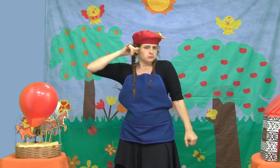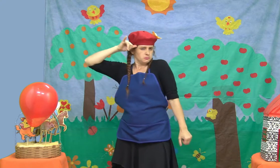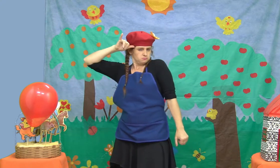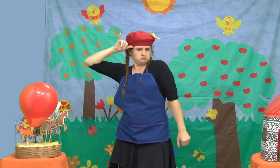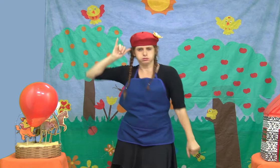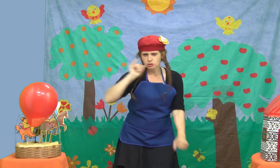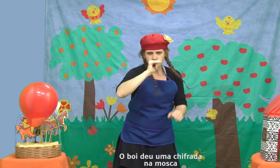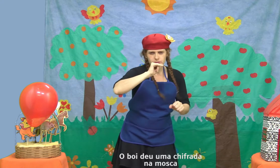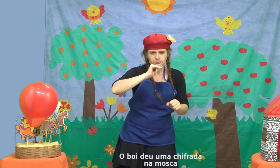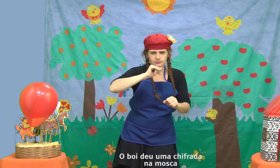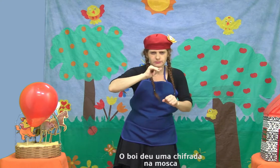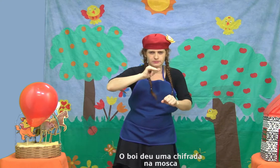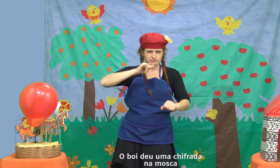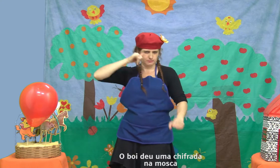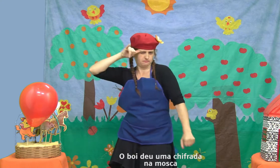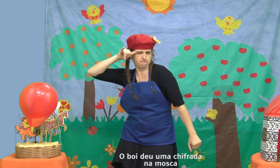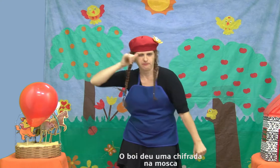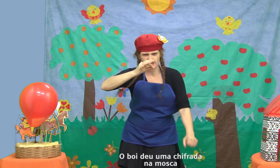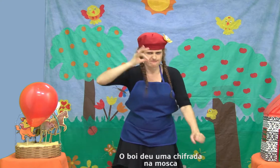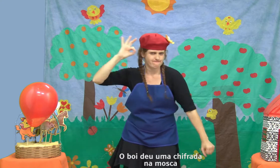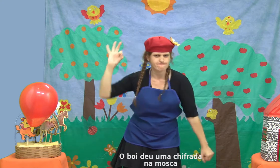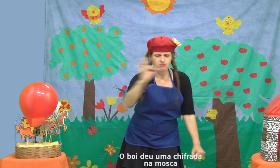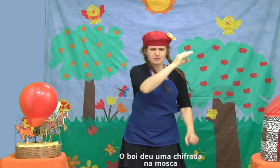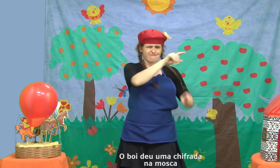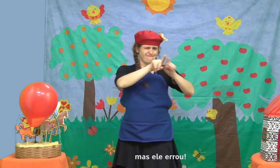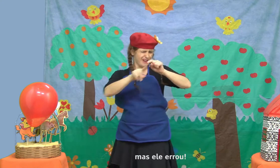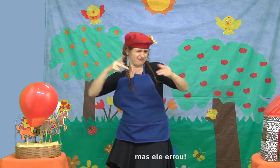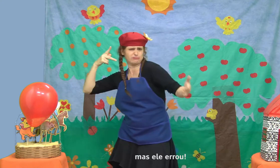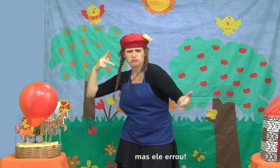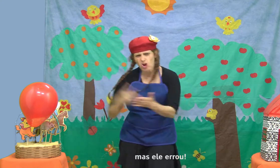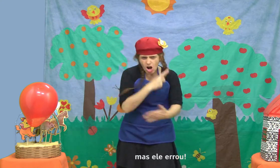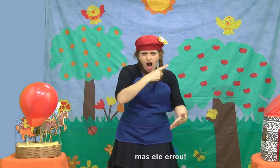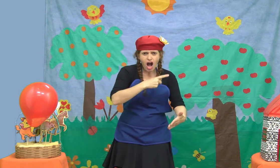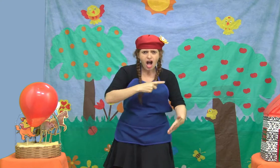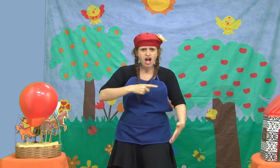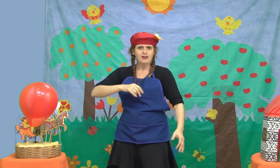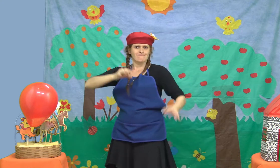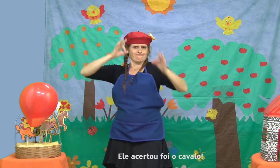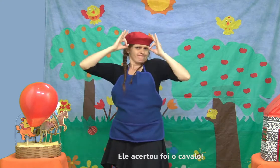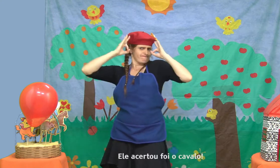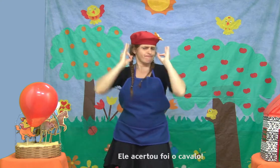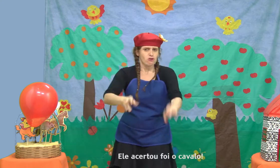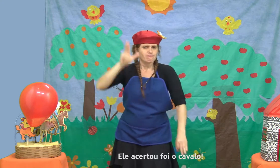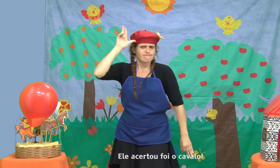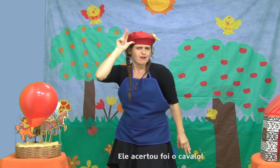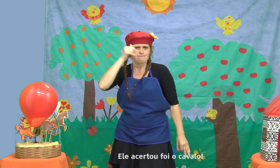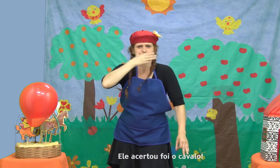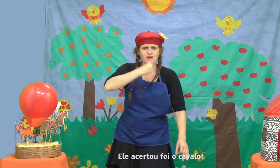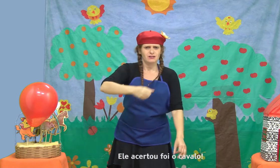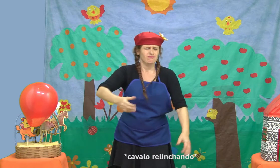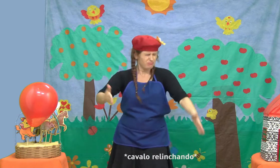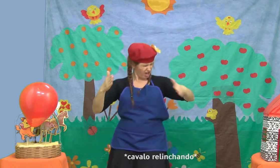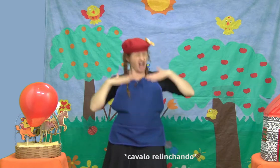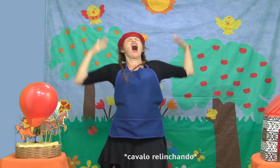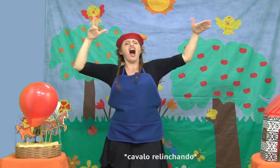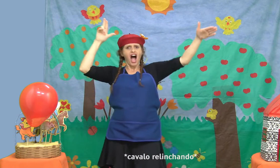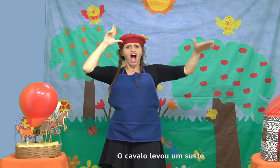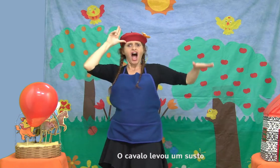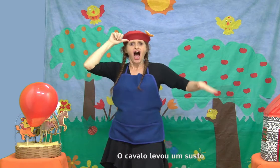o boi de um mash fraga na mosca mas ele errou ele acertou foi o cavalo ele levou um